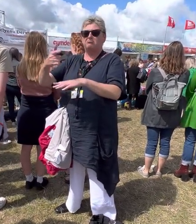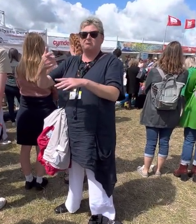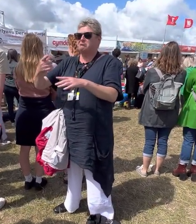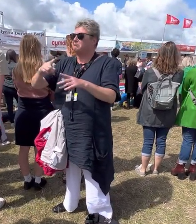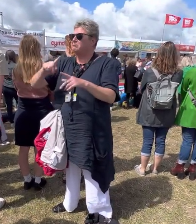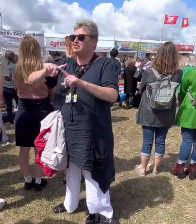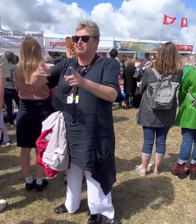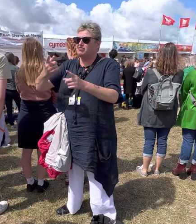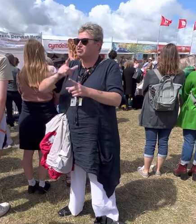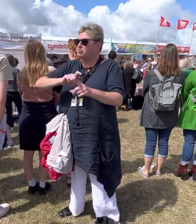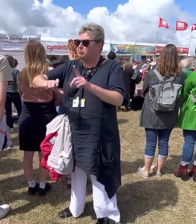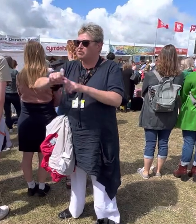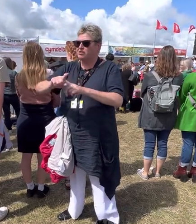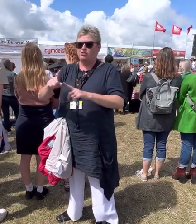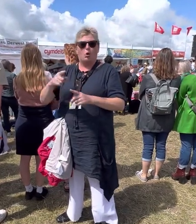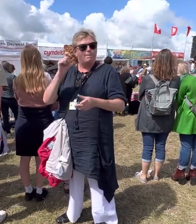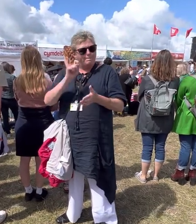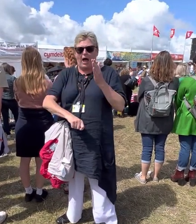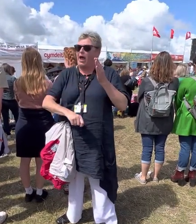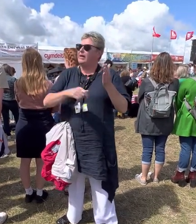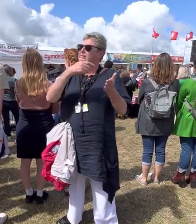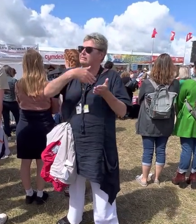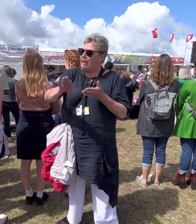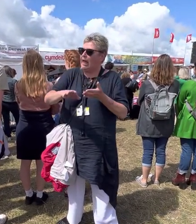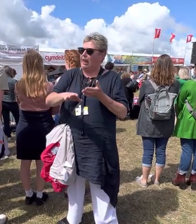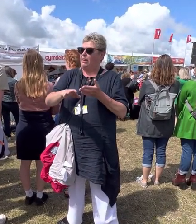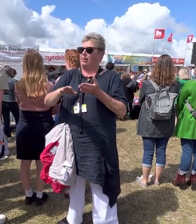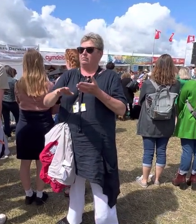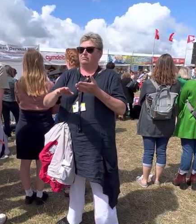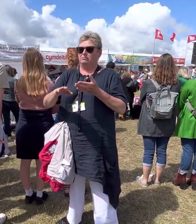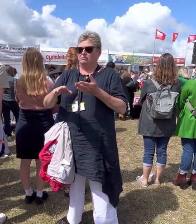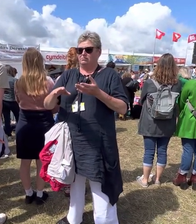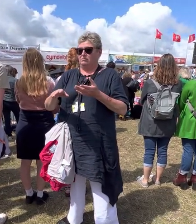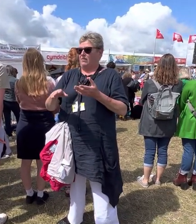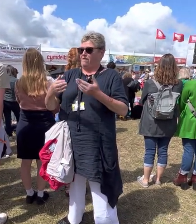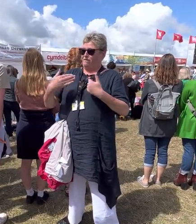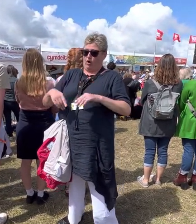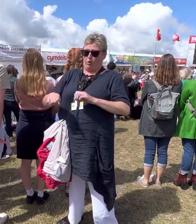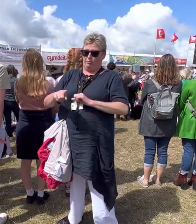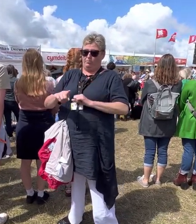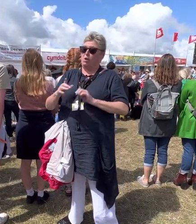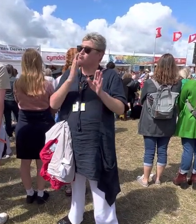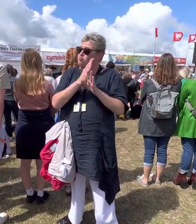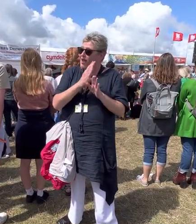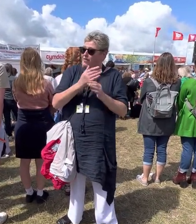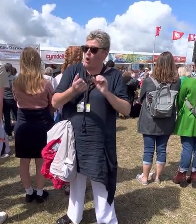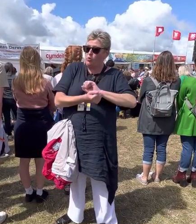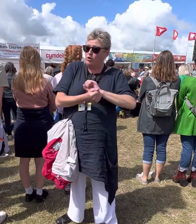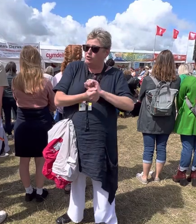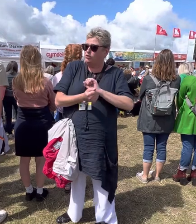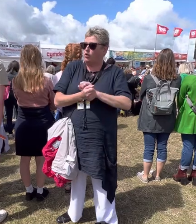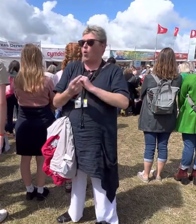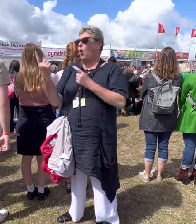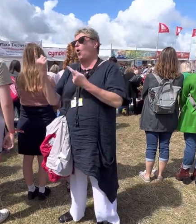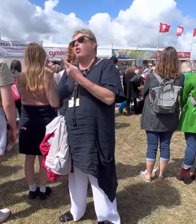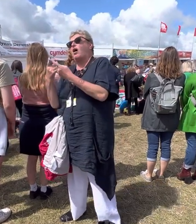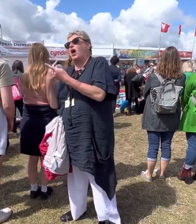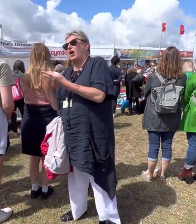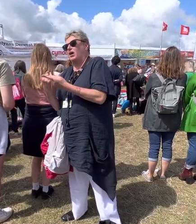gymuned i brynu a phrydlesu tirau eiddo, oddi wrth i ddyrnydd preifat neu gyhoeddus, a hynny at